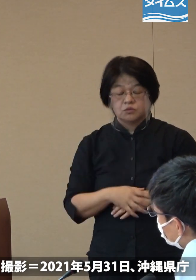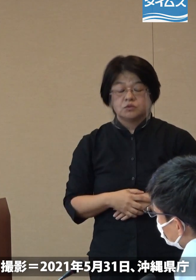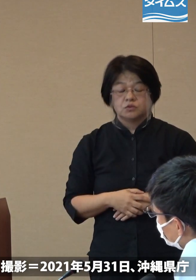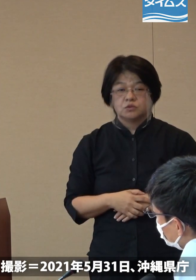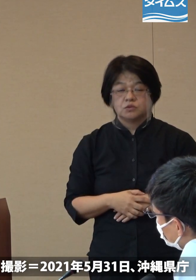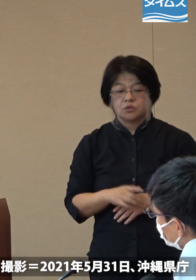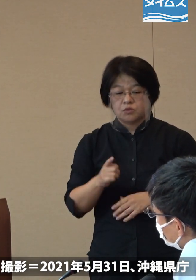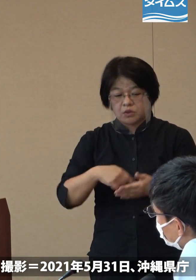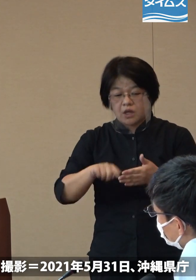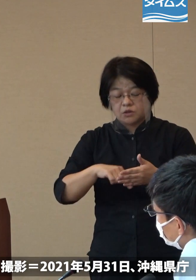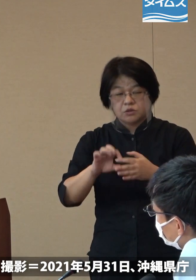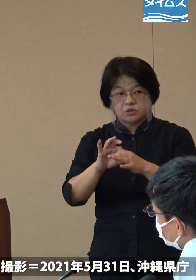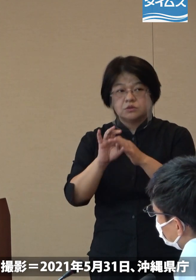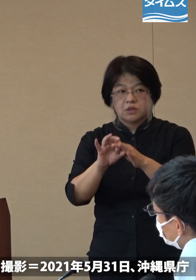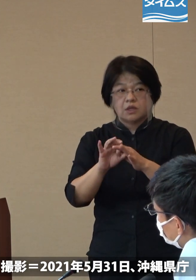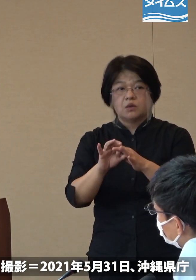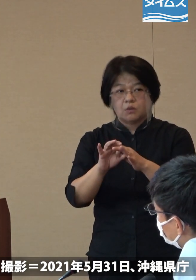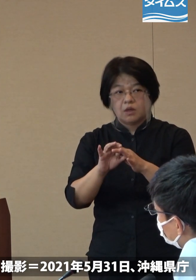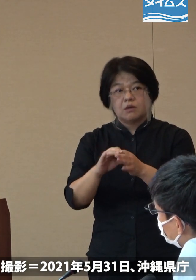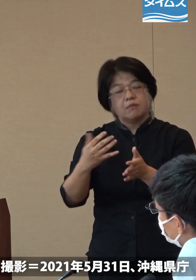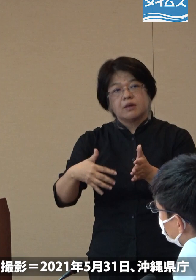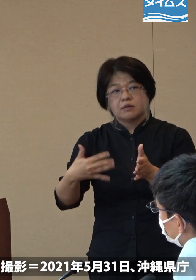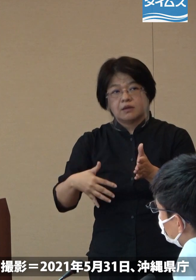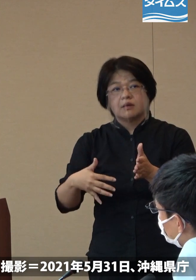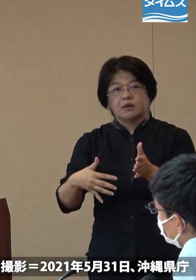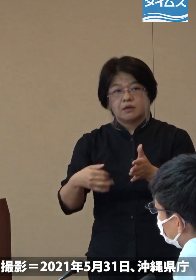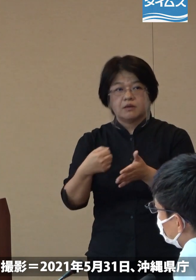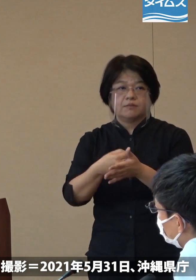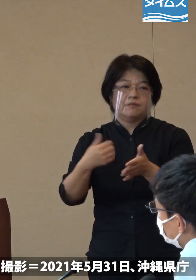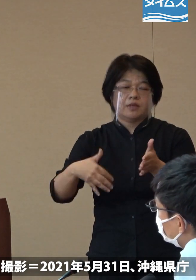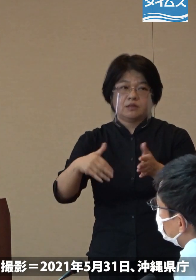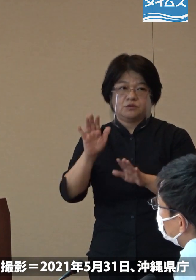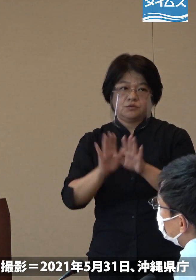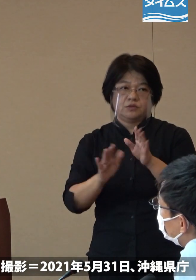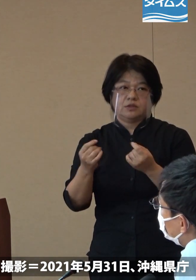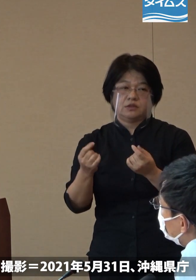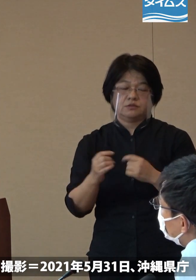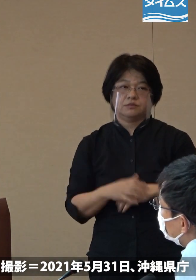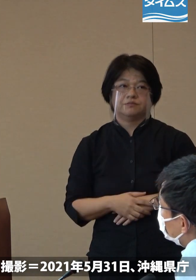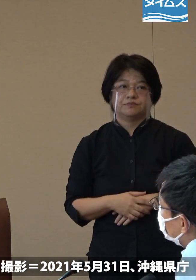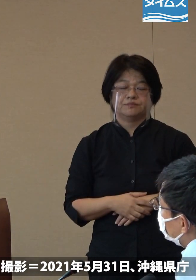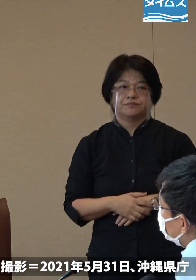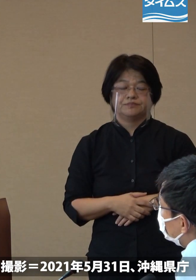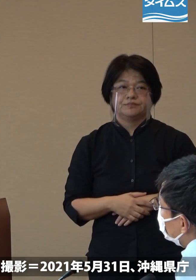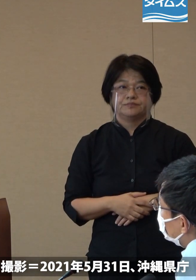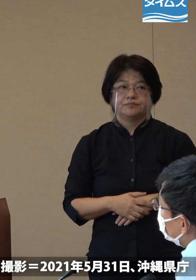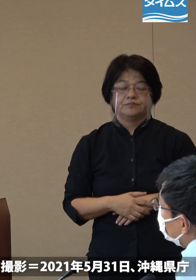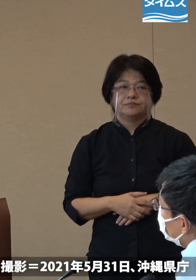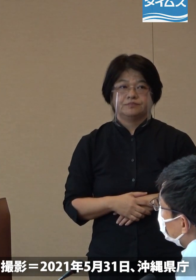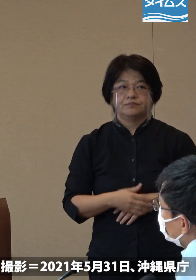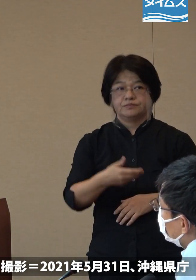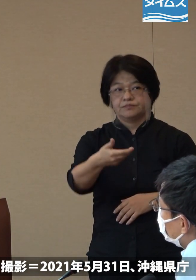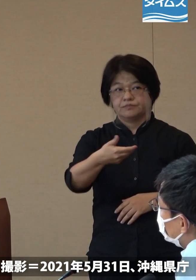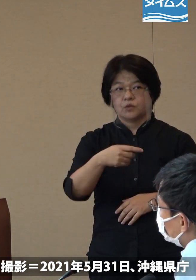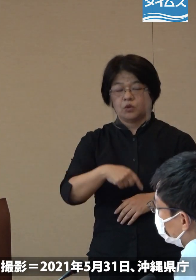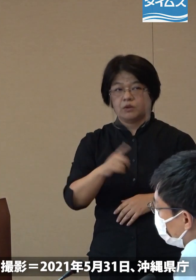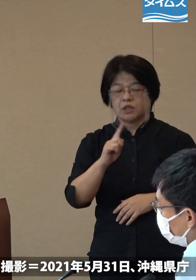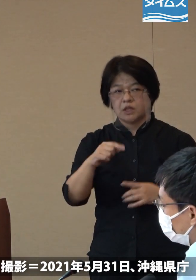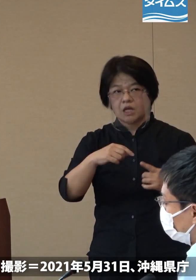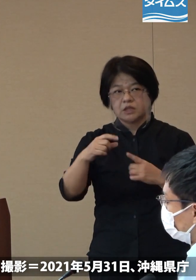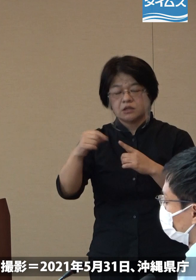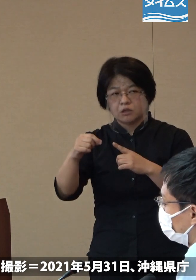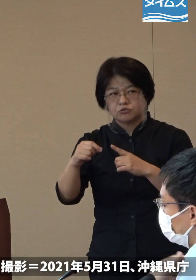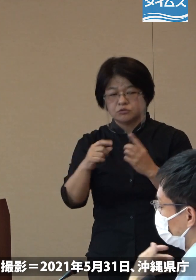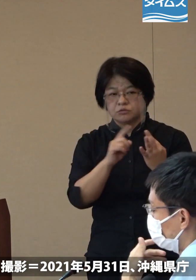のような措置になるかということは今のところ、まだ決定はしておりません。 それは、選択肢としても上がっ